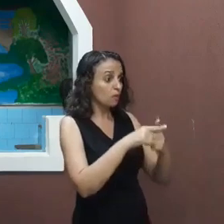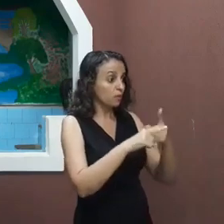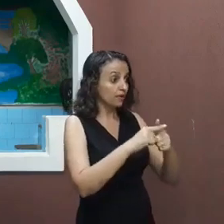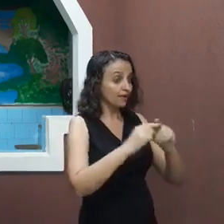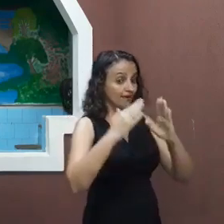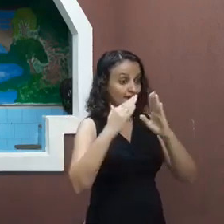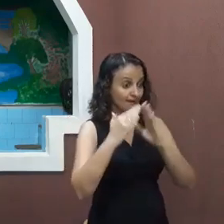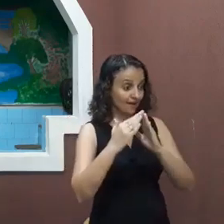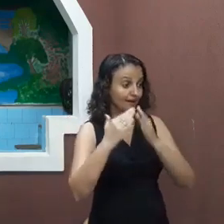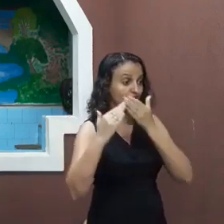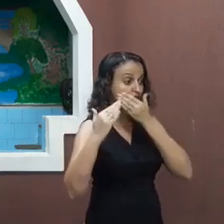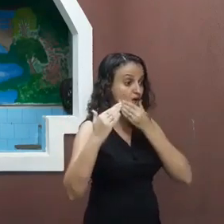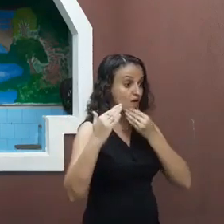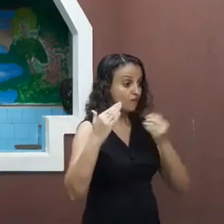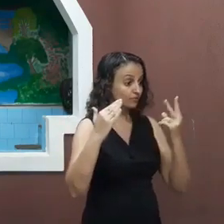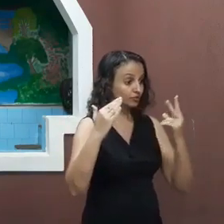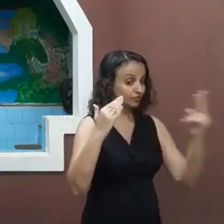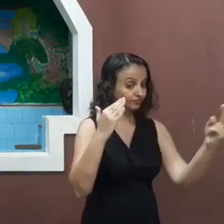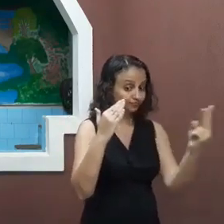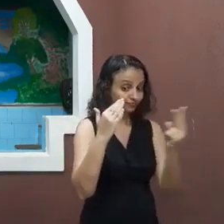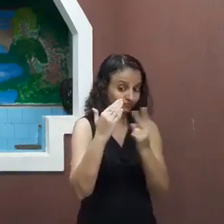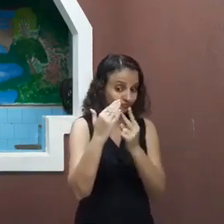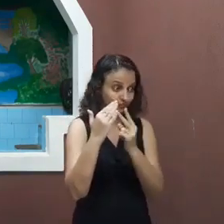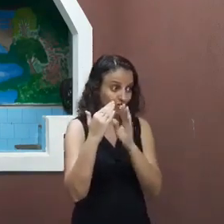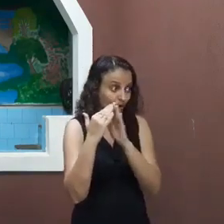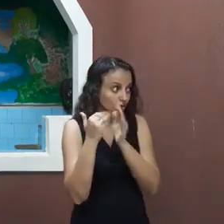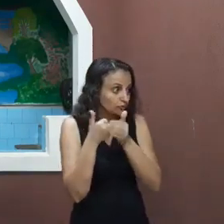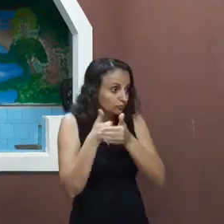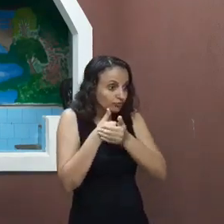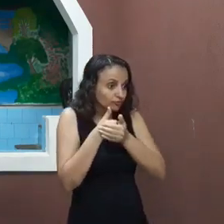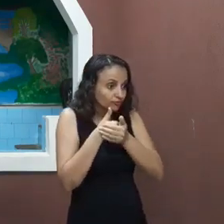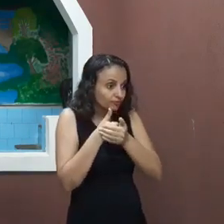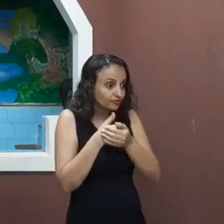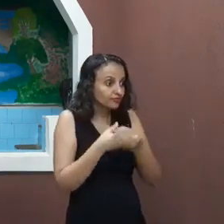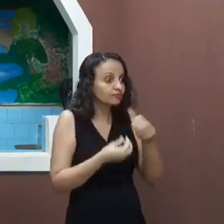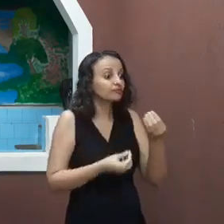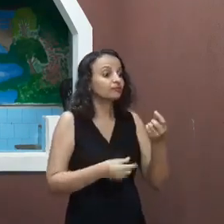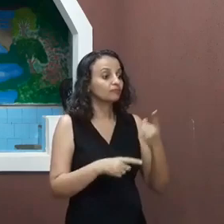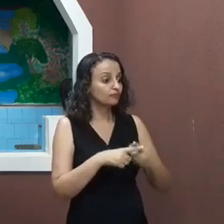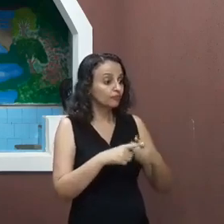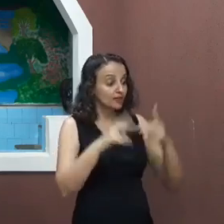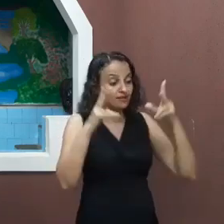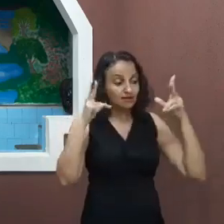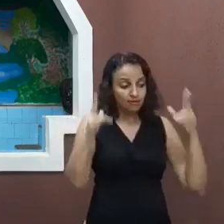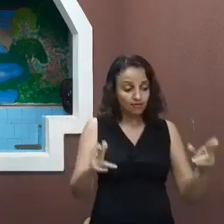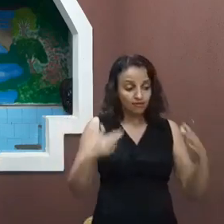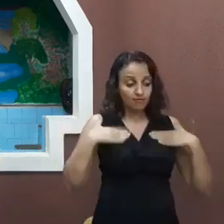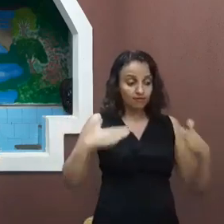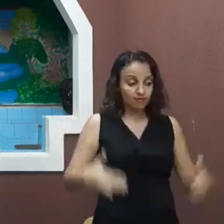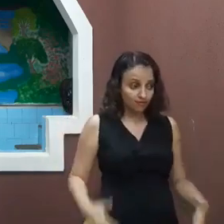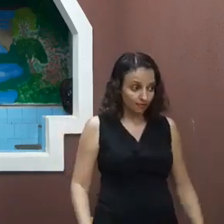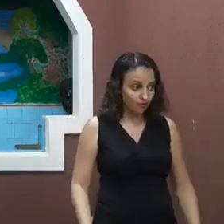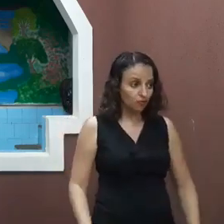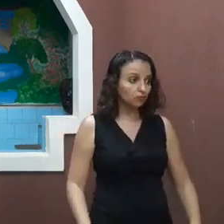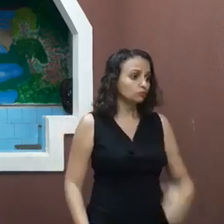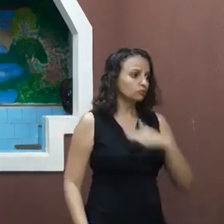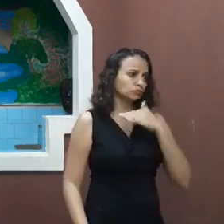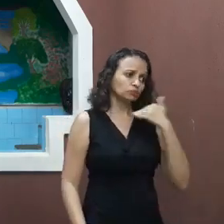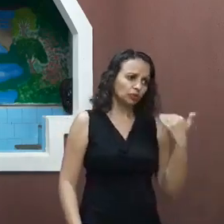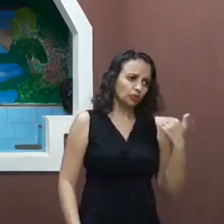outro caminho? Porque assim como o corpo sem o espírito está morto, assim também a fé